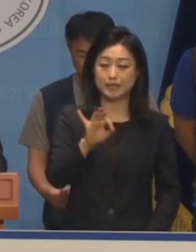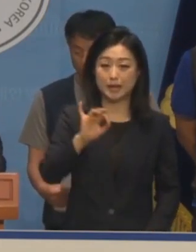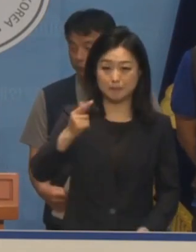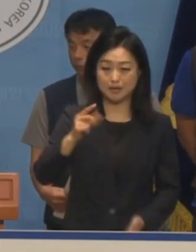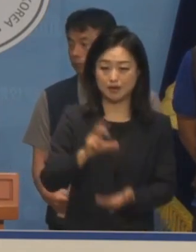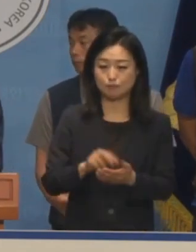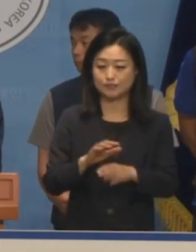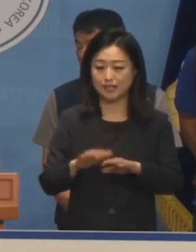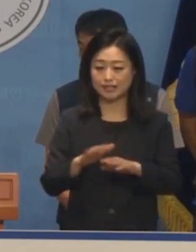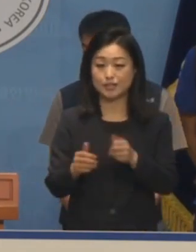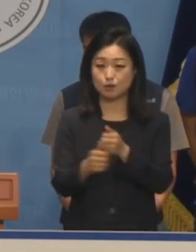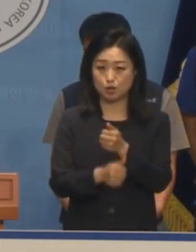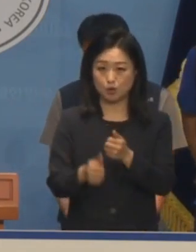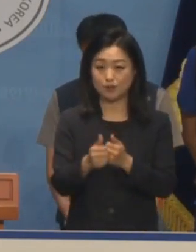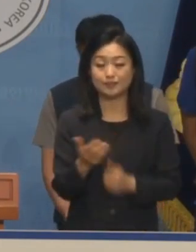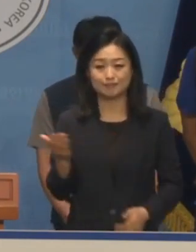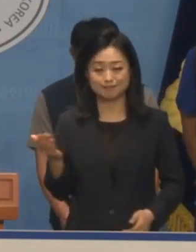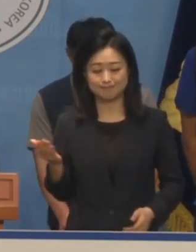말씀